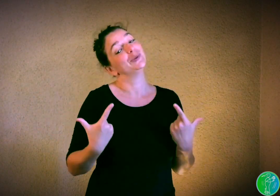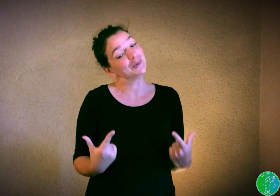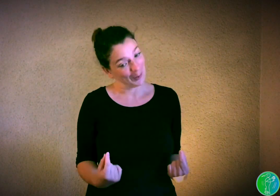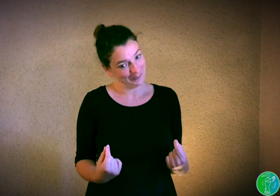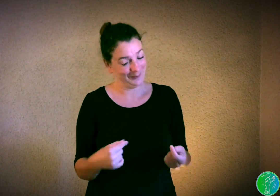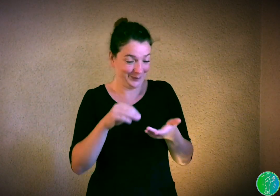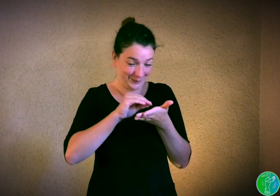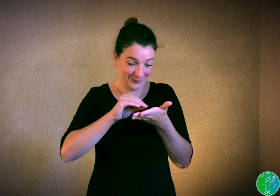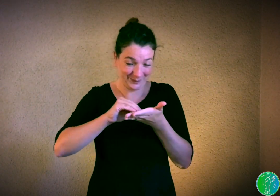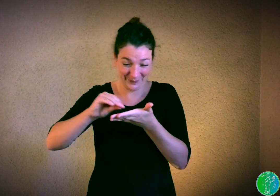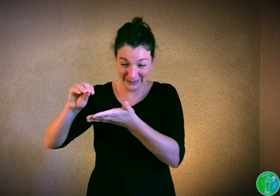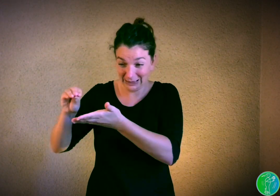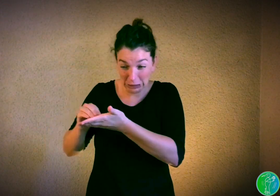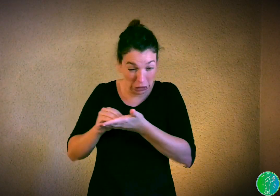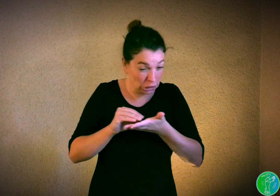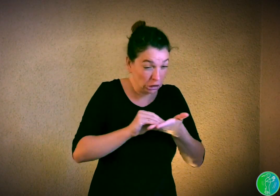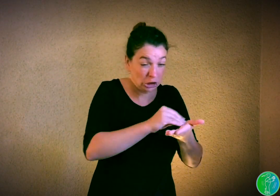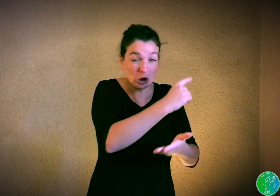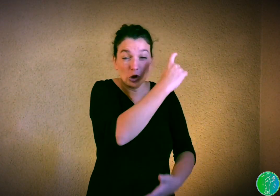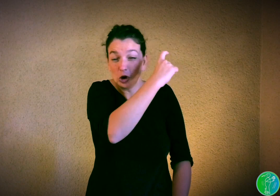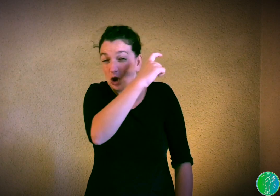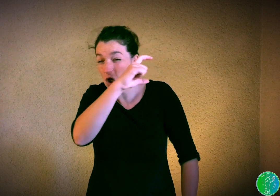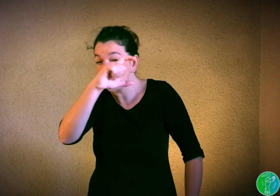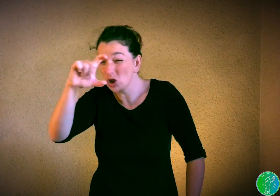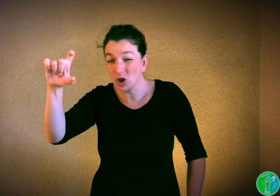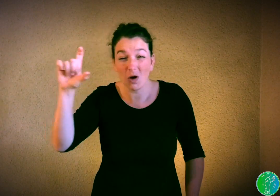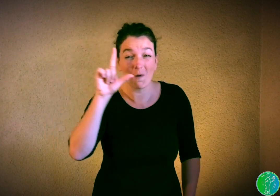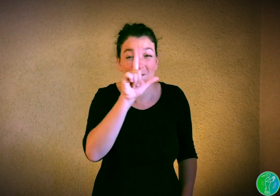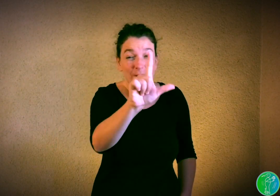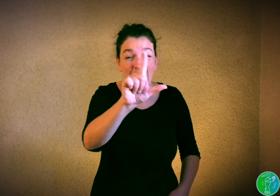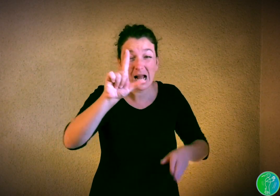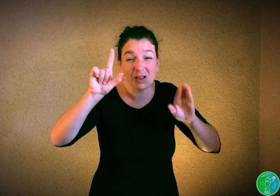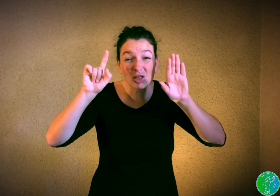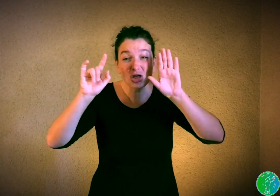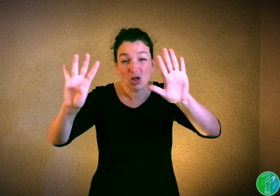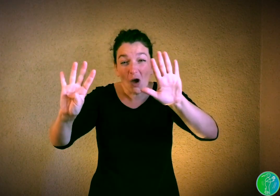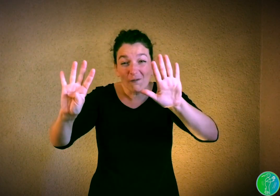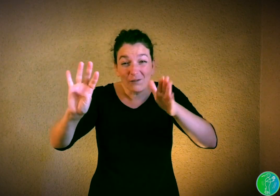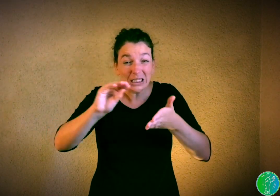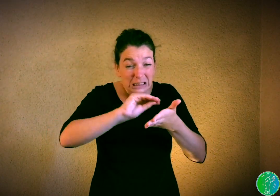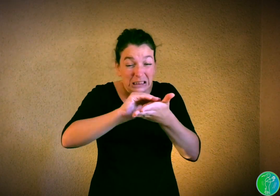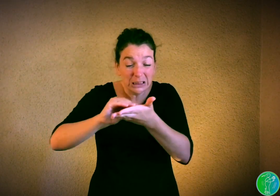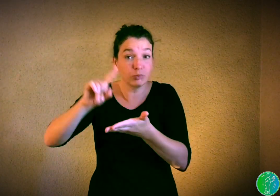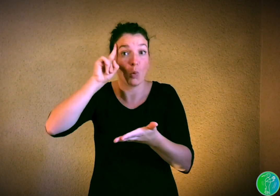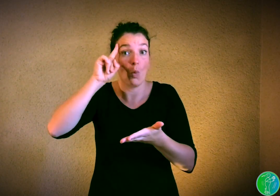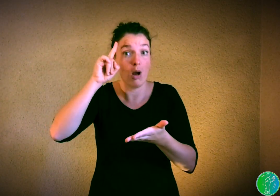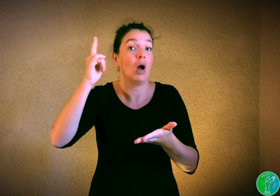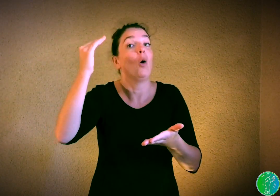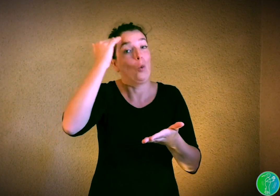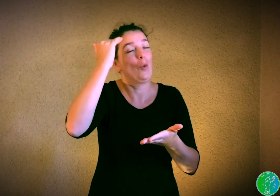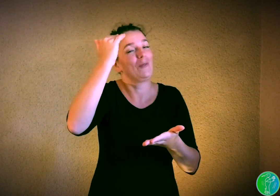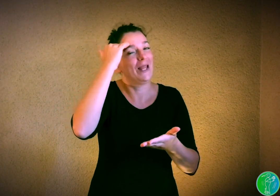Et il écrivit cette lettre 229 fois, parce qu'il connaissait 229